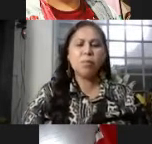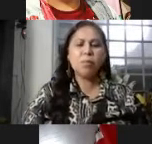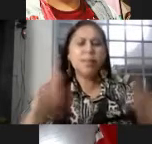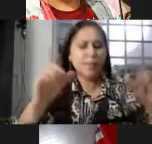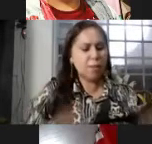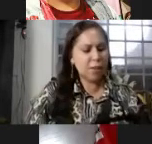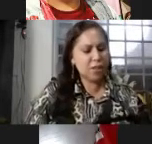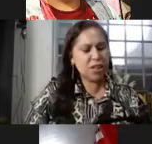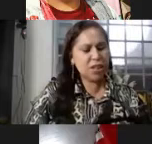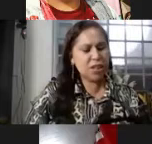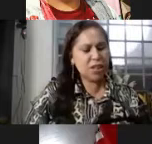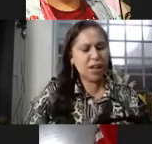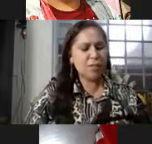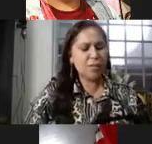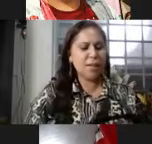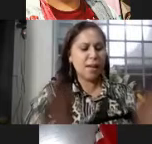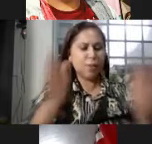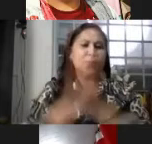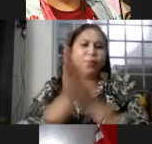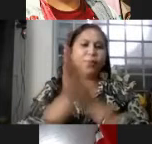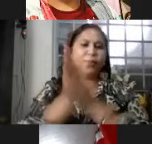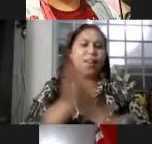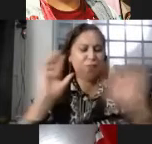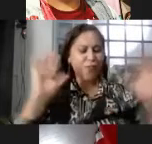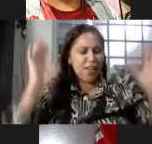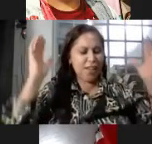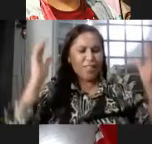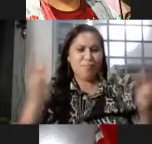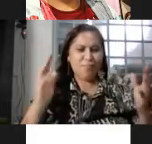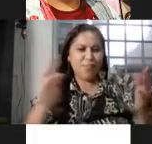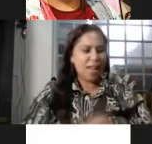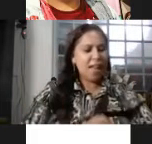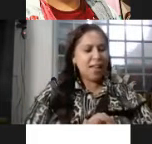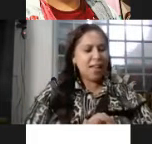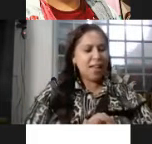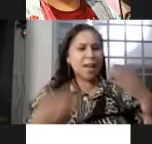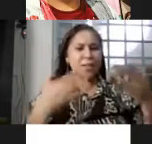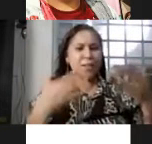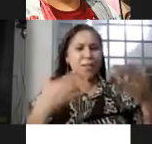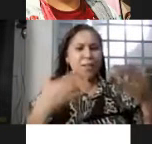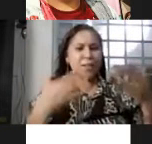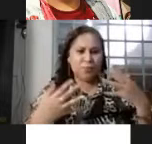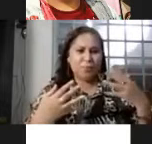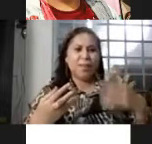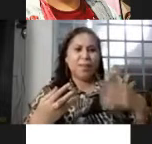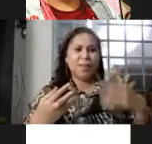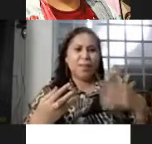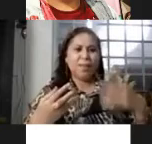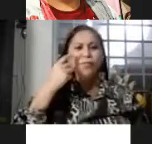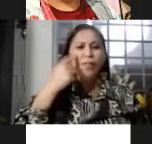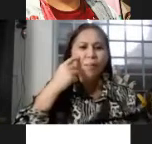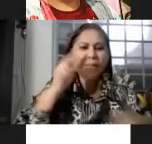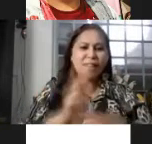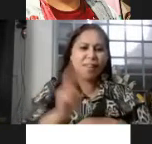o slide, Daniel, para a gente chegar aí no diálogo, na festa. E nesse diálogo, vocês